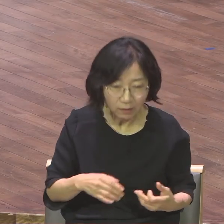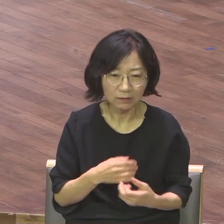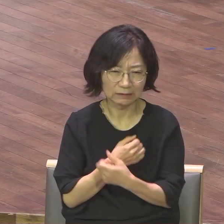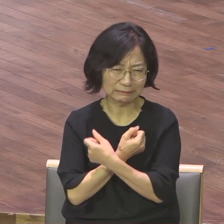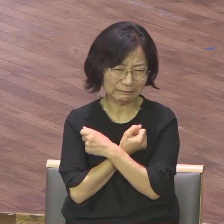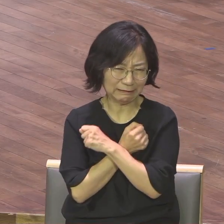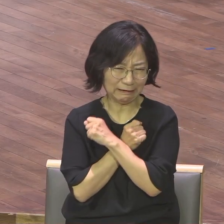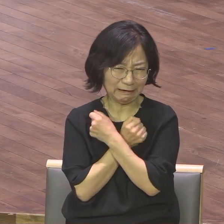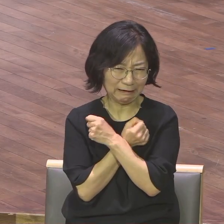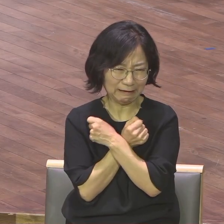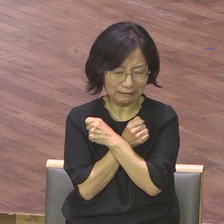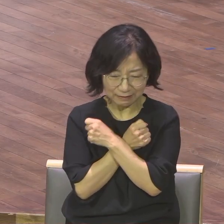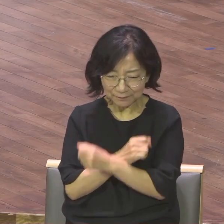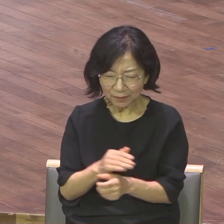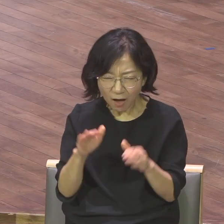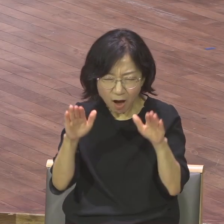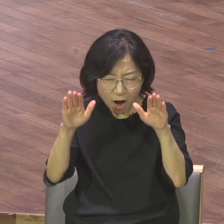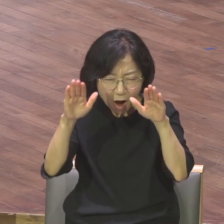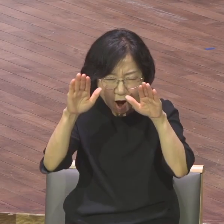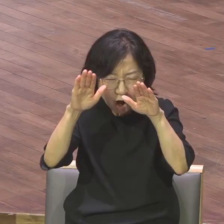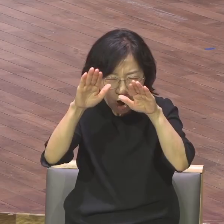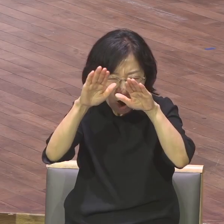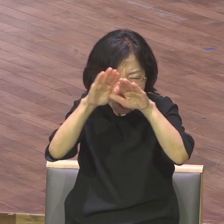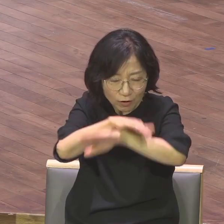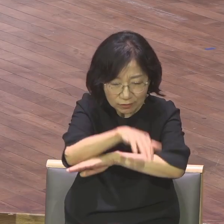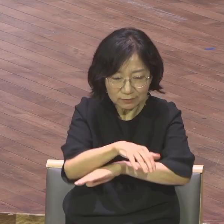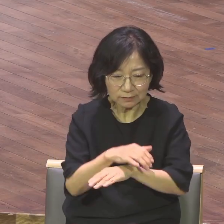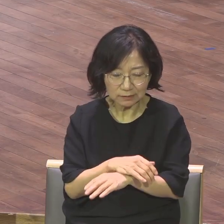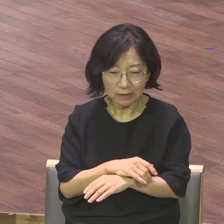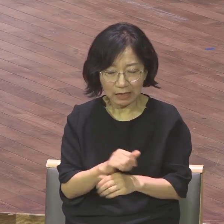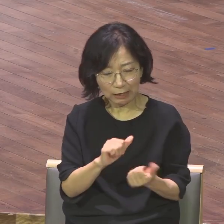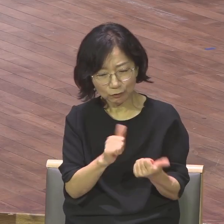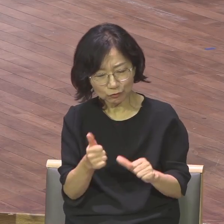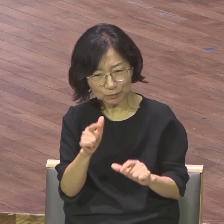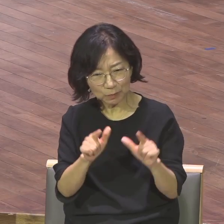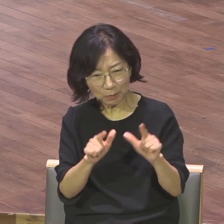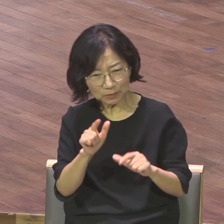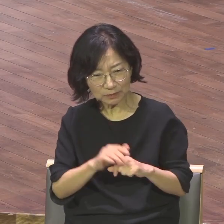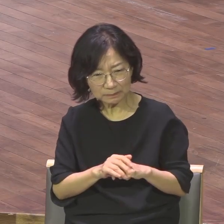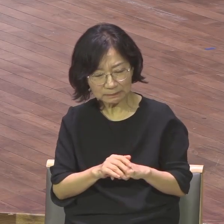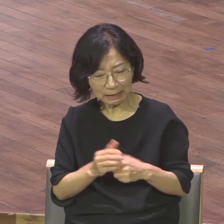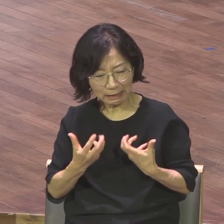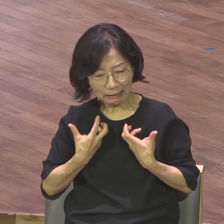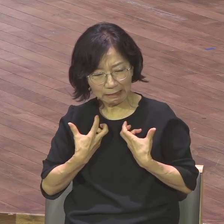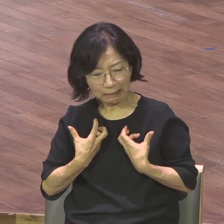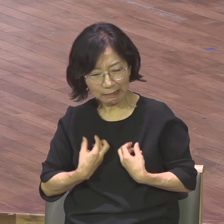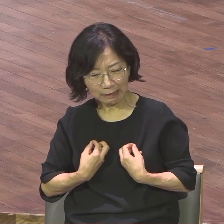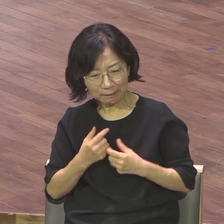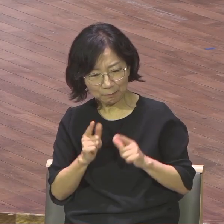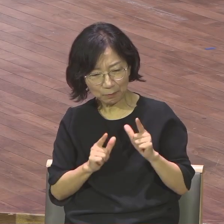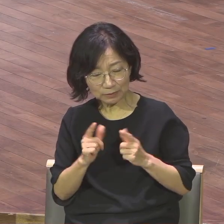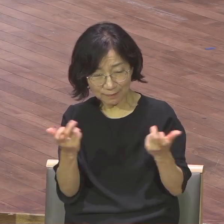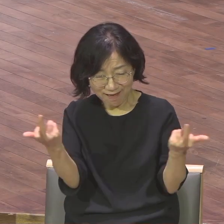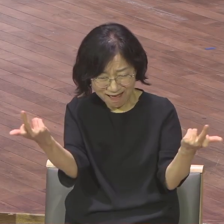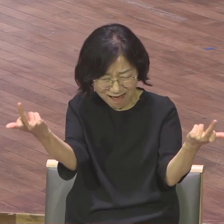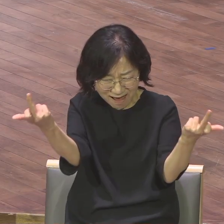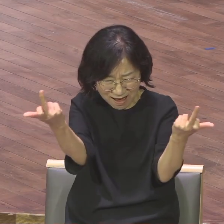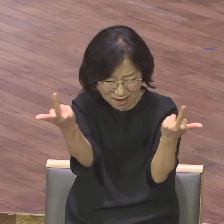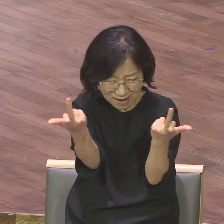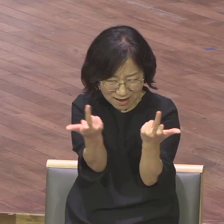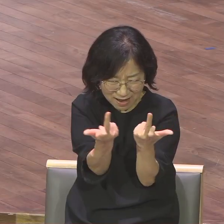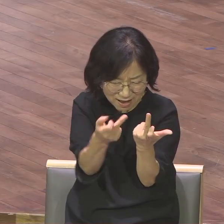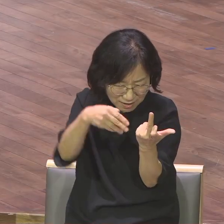어둡고 침침하고 죽음의 그늘이 있는 곳입니다. 이런 절망과 낙심의 골짜기, 사망의